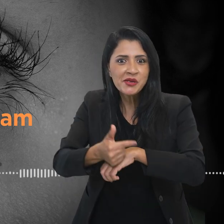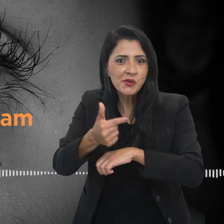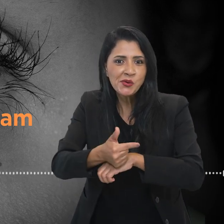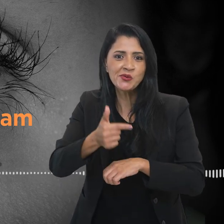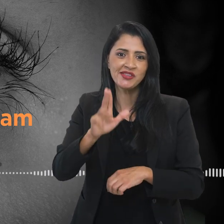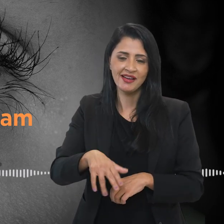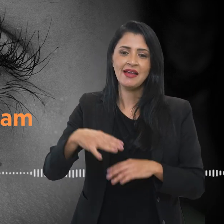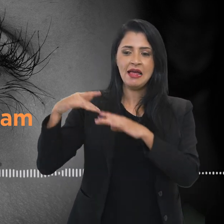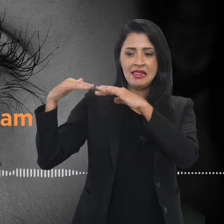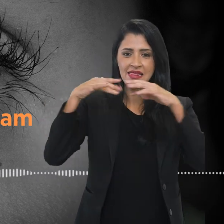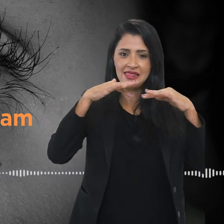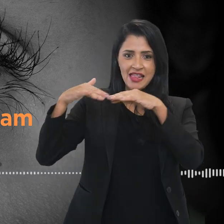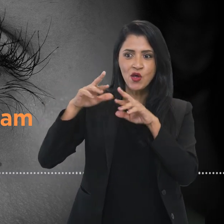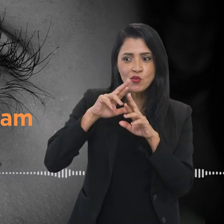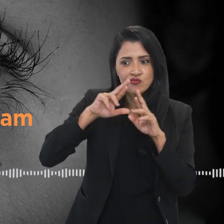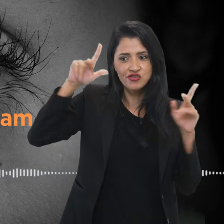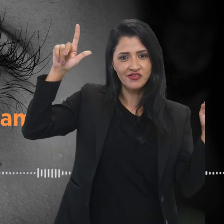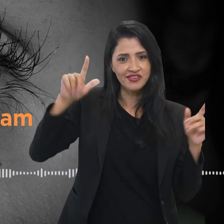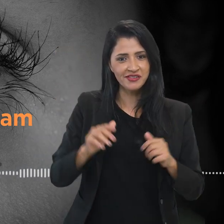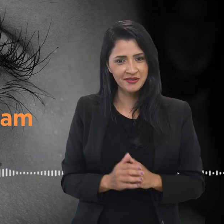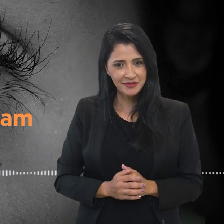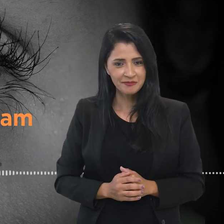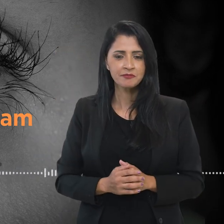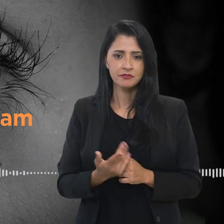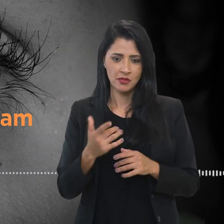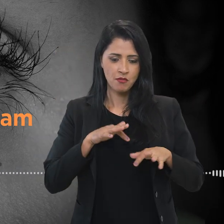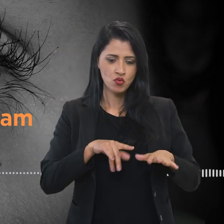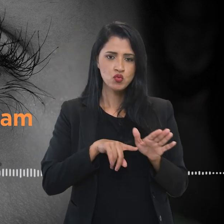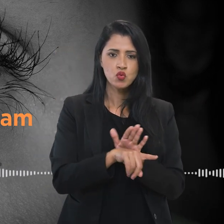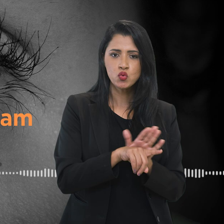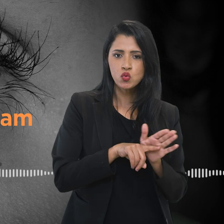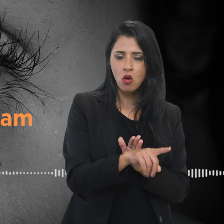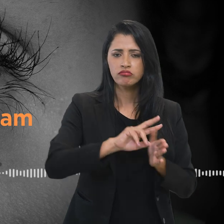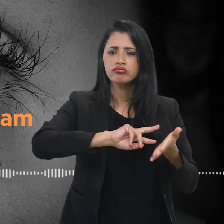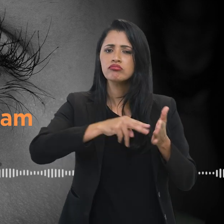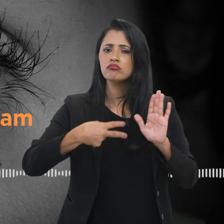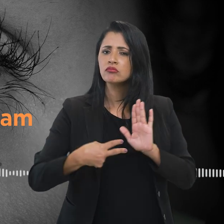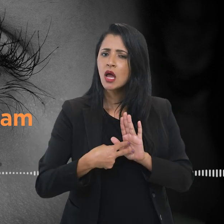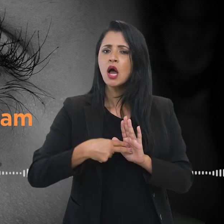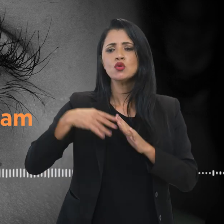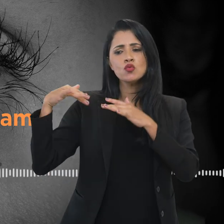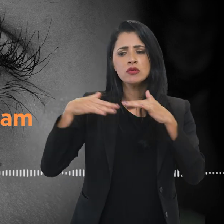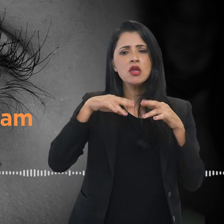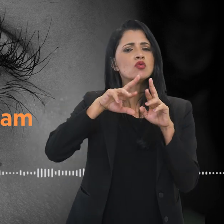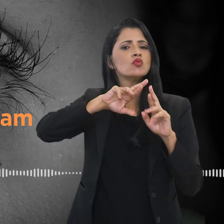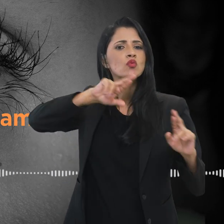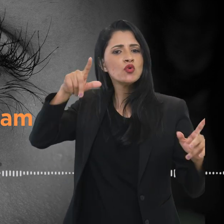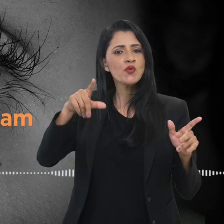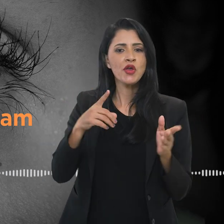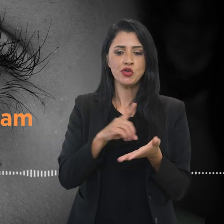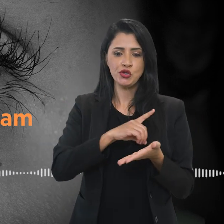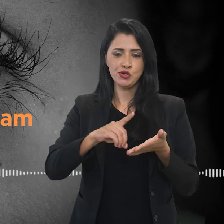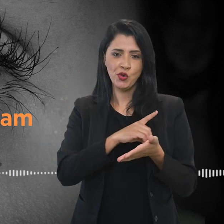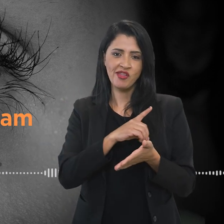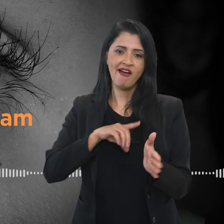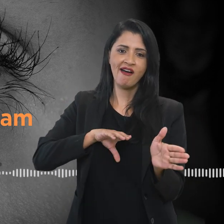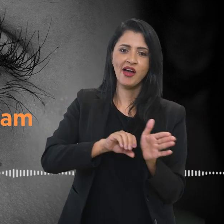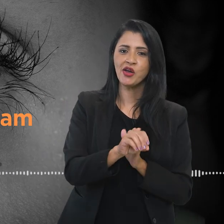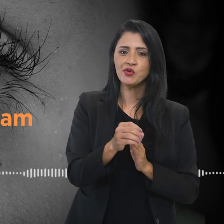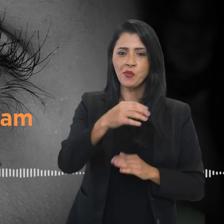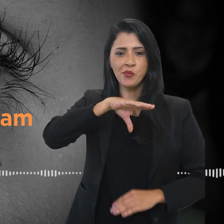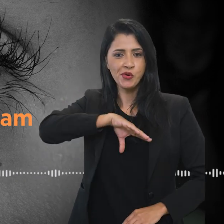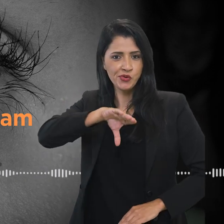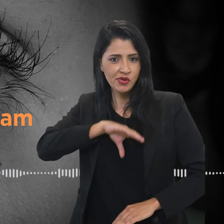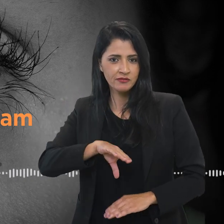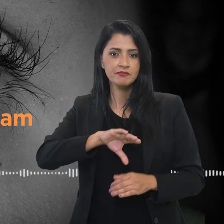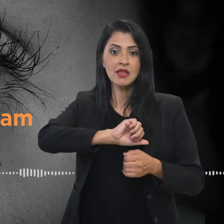ver, a gente tinha em mãos o tema da segunda temporada, neurodivergente. Buscar significado de neurodivergente